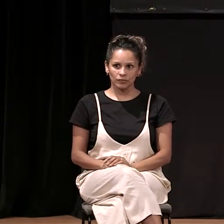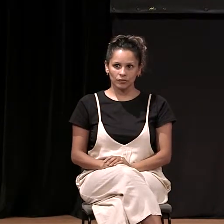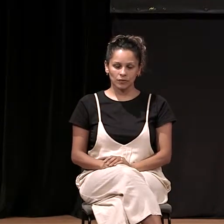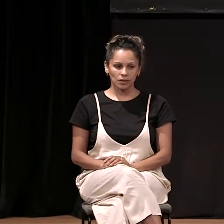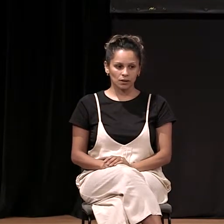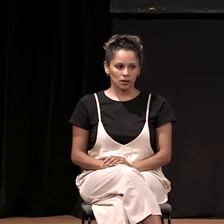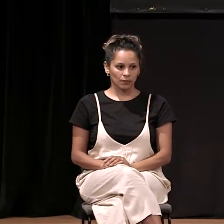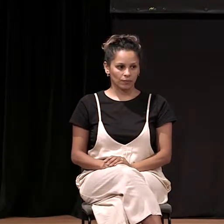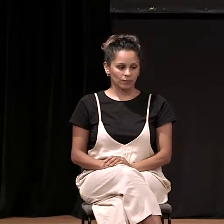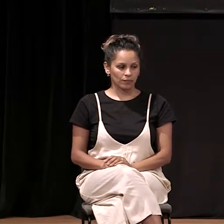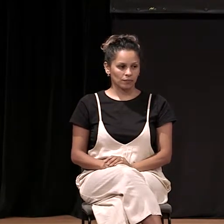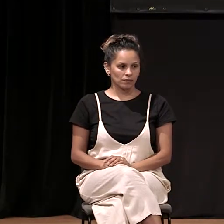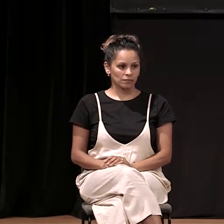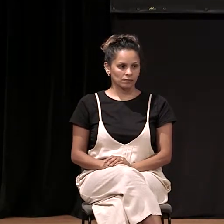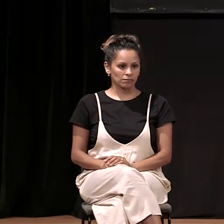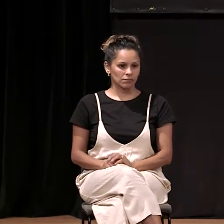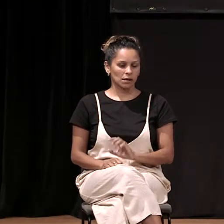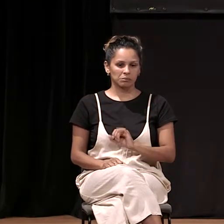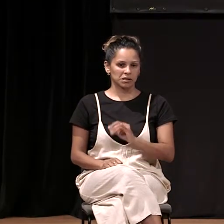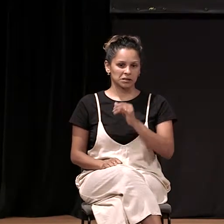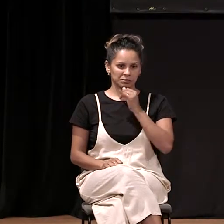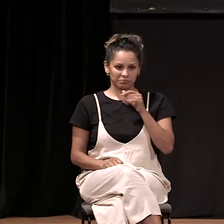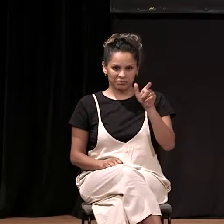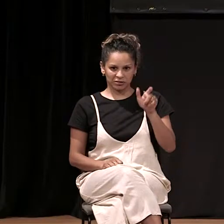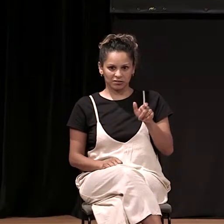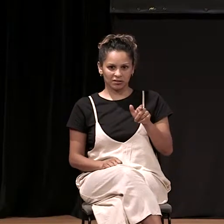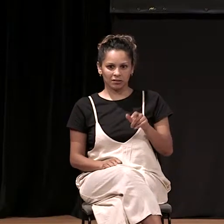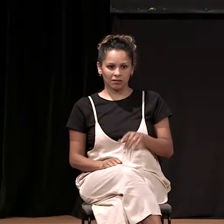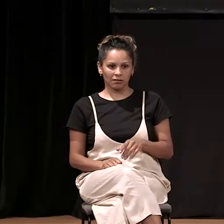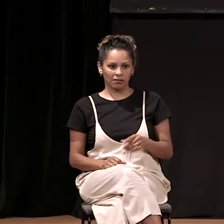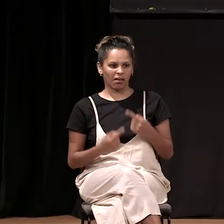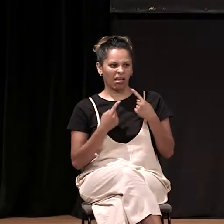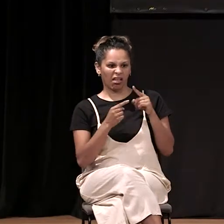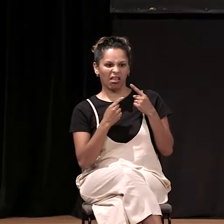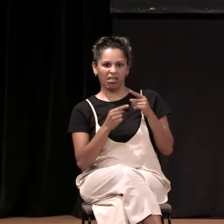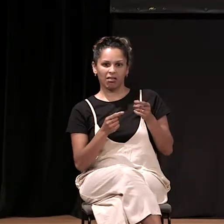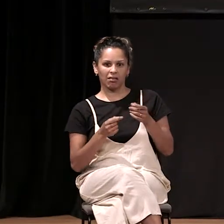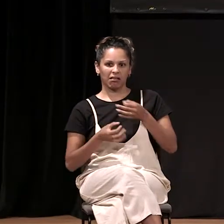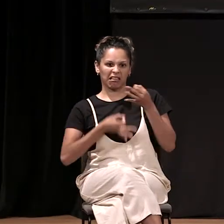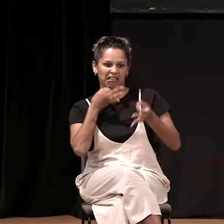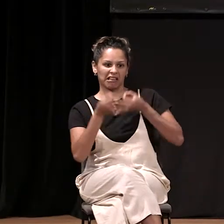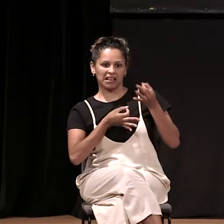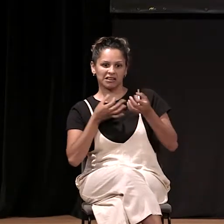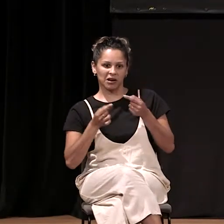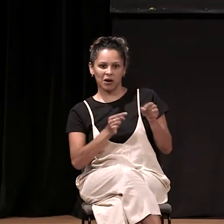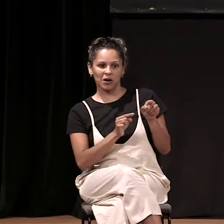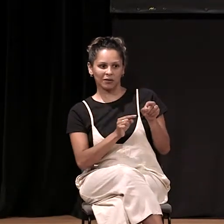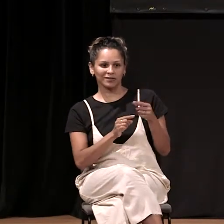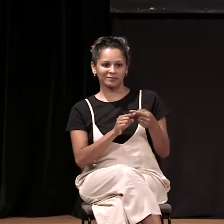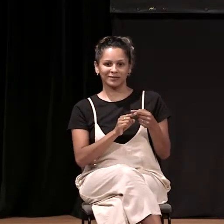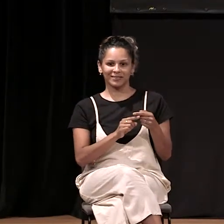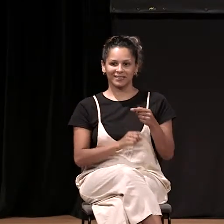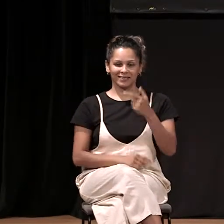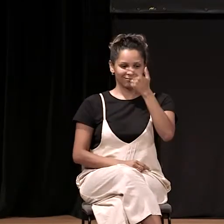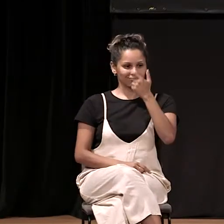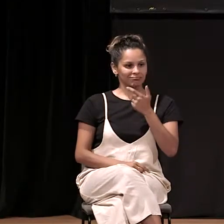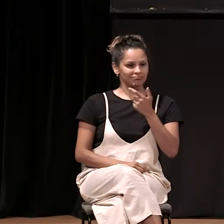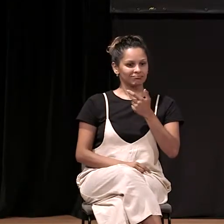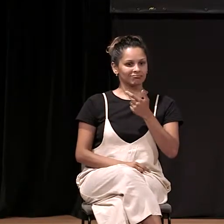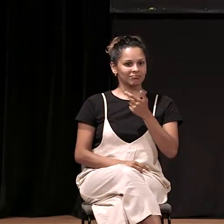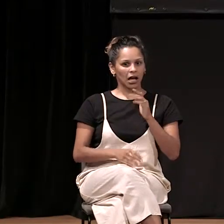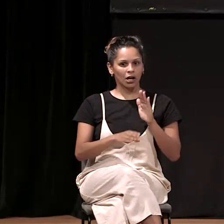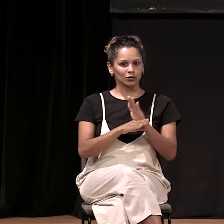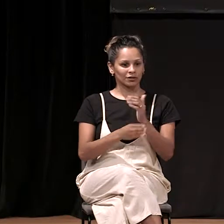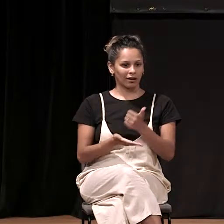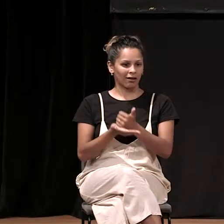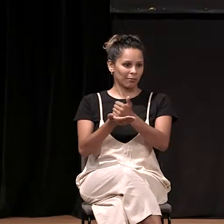Quando você é criticada e questionada porque você dá voz, essa pessoa, ela não